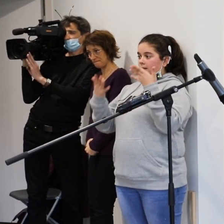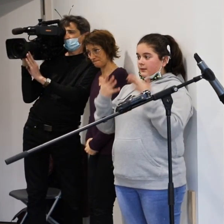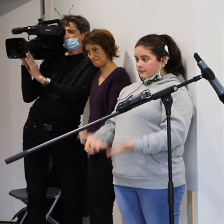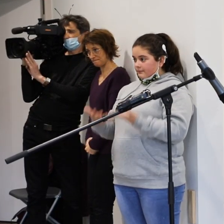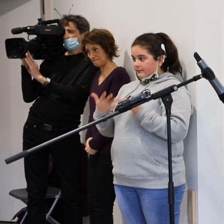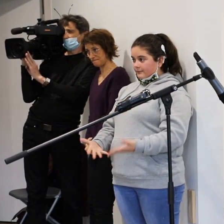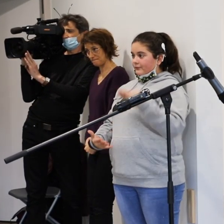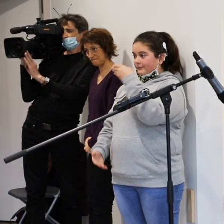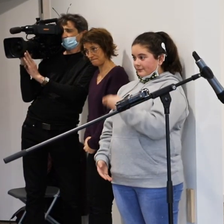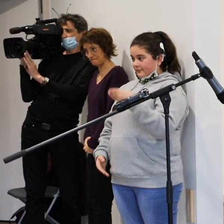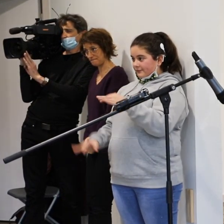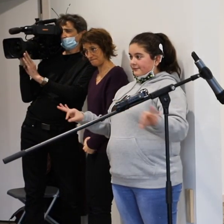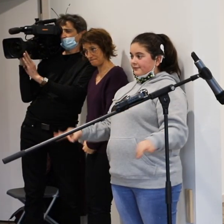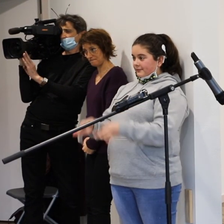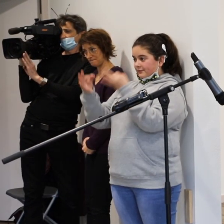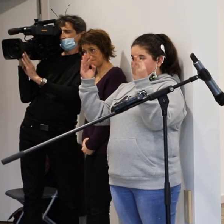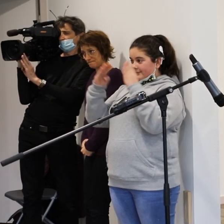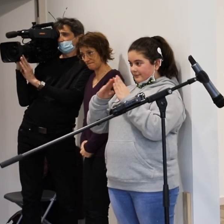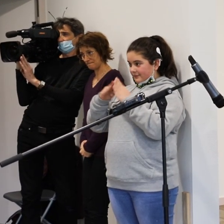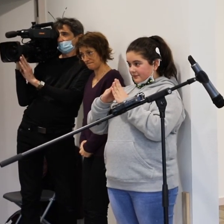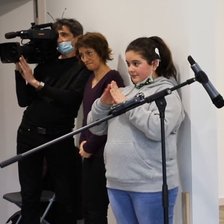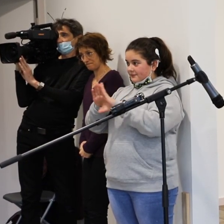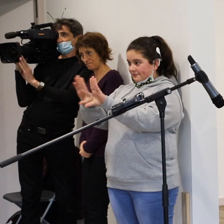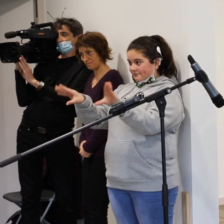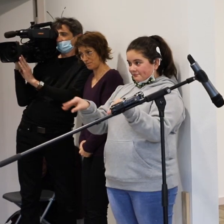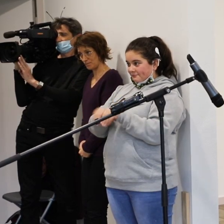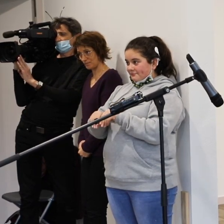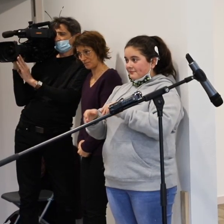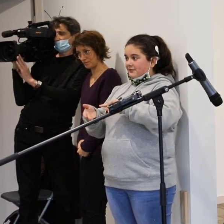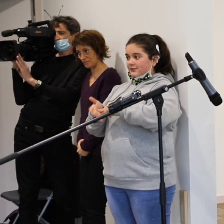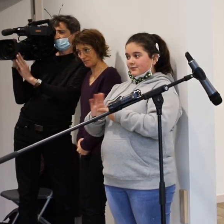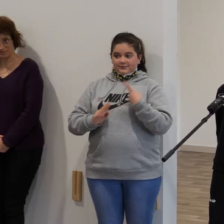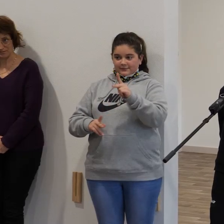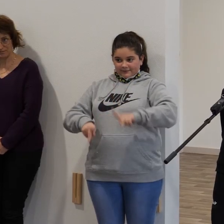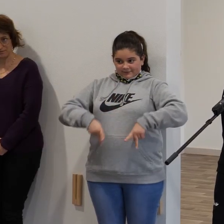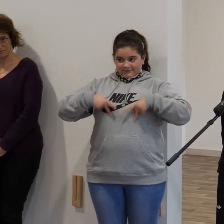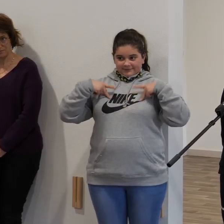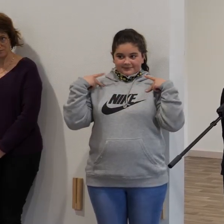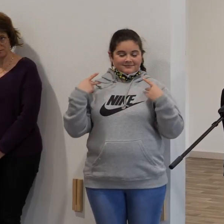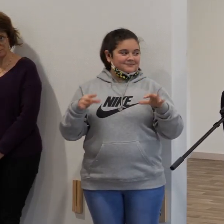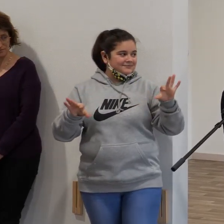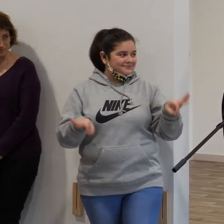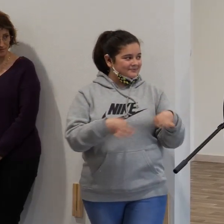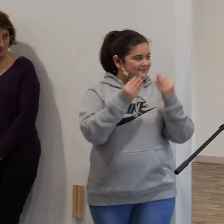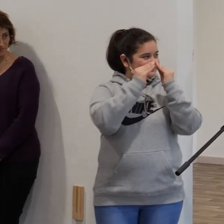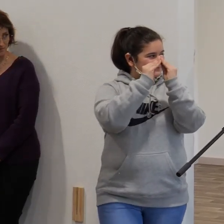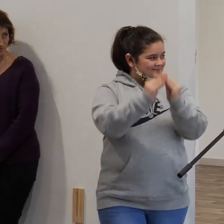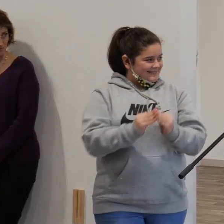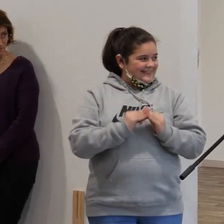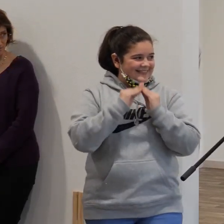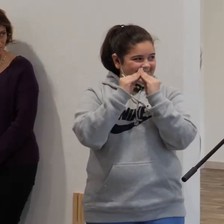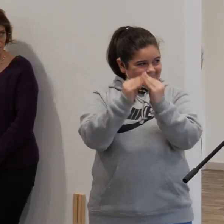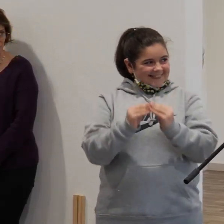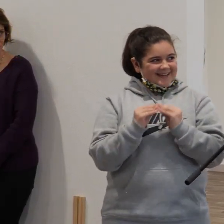Mephisto. Maintenant, Mephisto a trouvé une maison et une famille pour toute sa vie. Il a trouvé la vie.